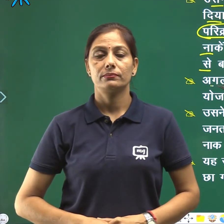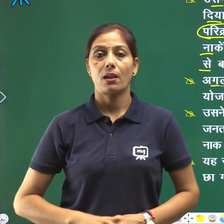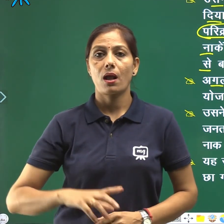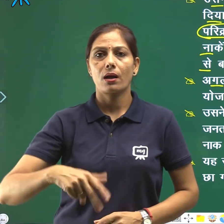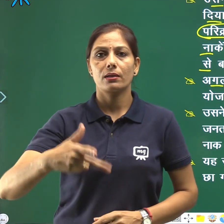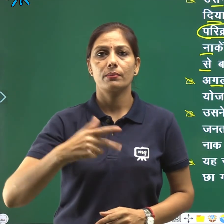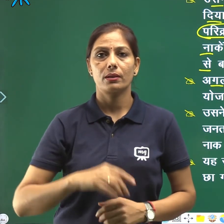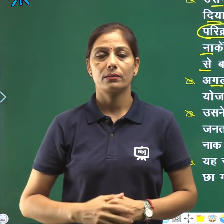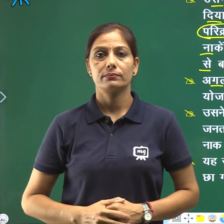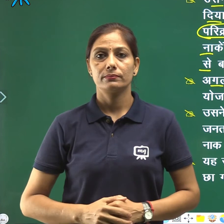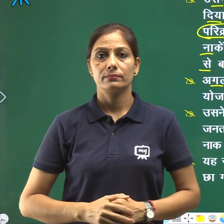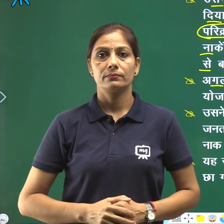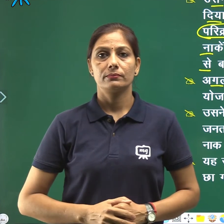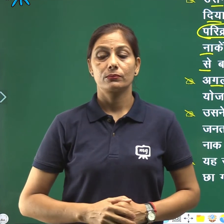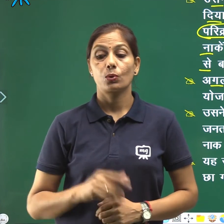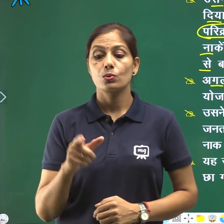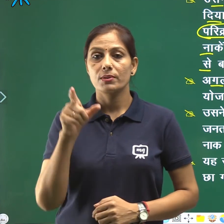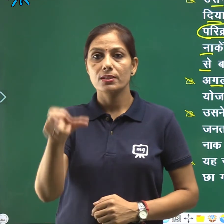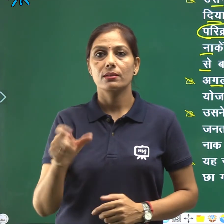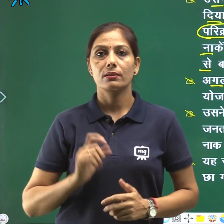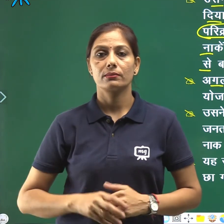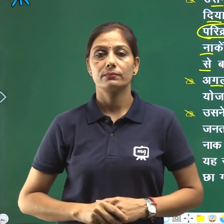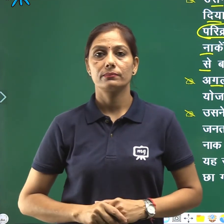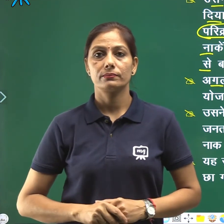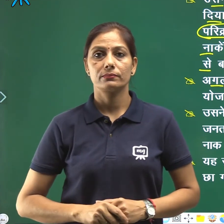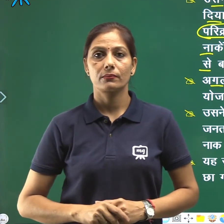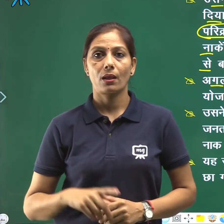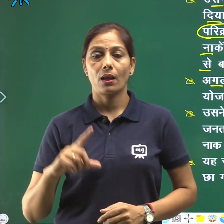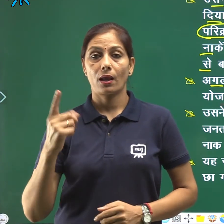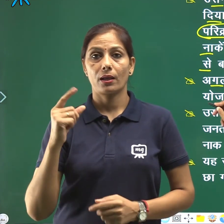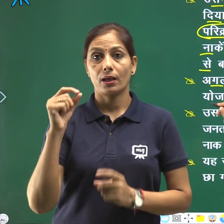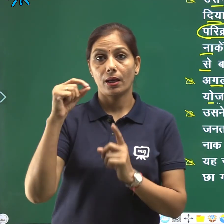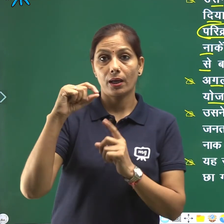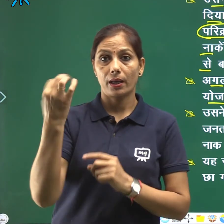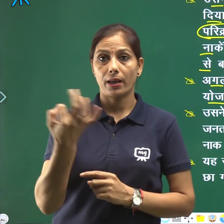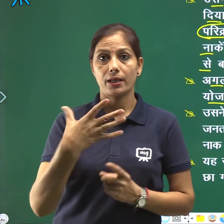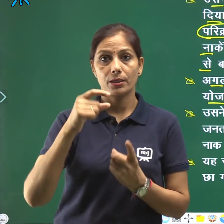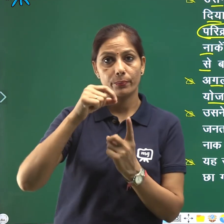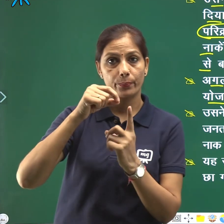अगली बार उसने एक नई योजना पेश की।